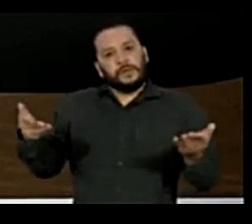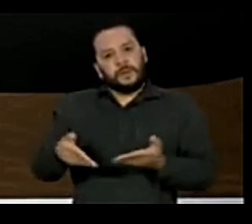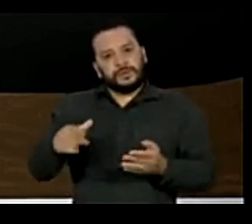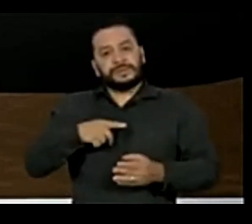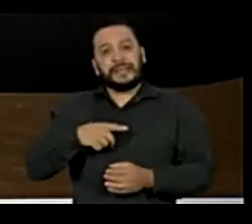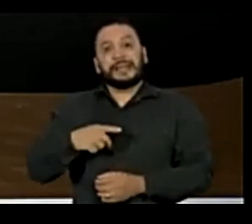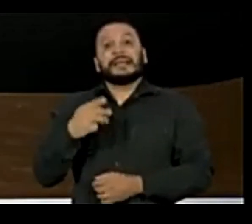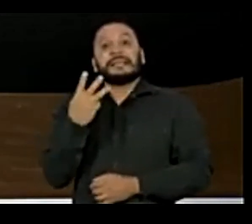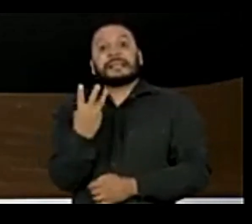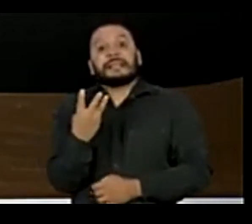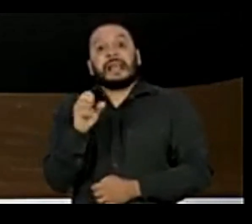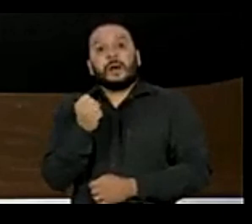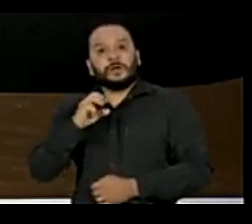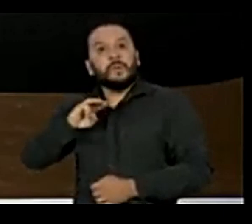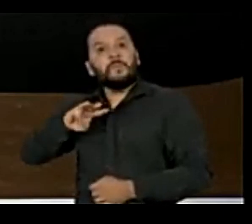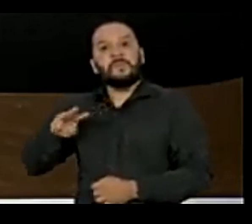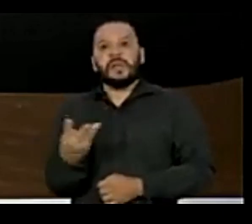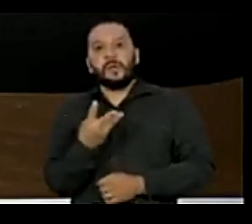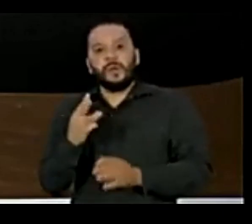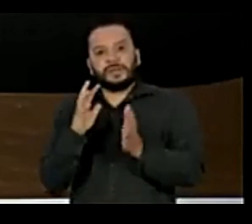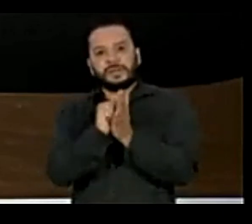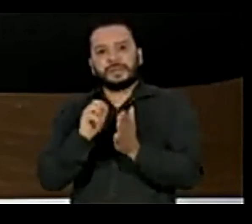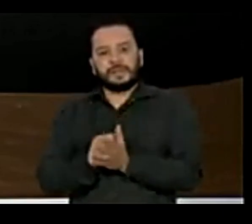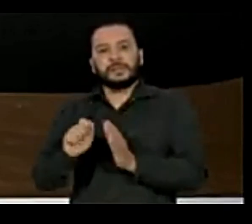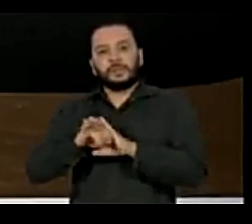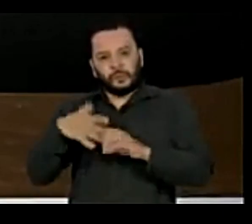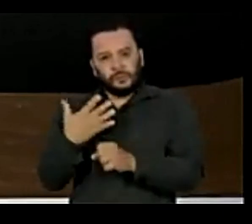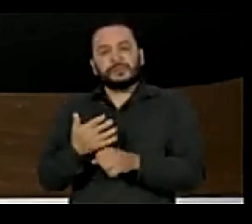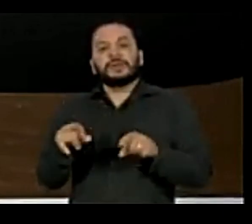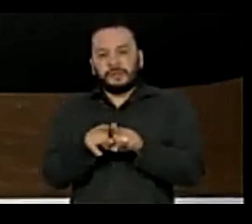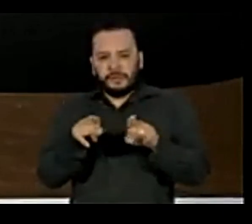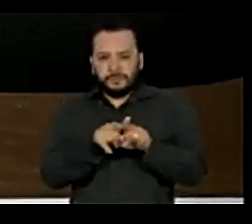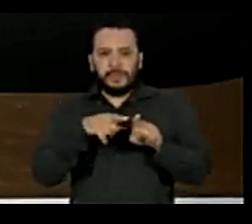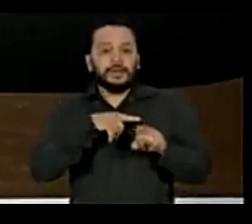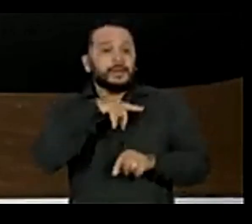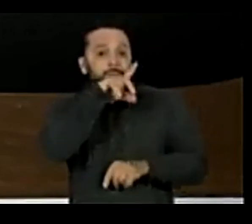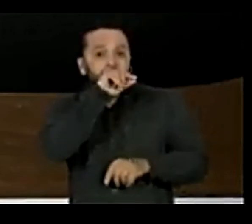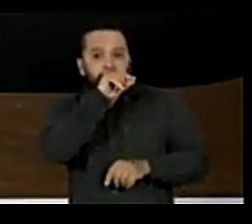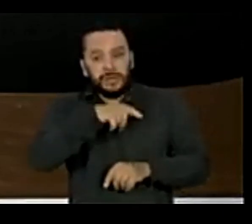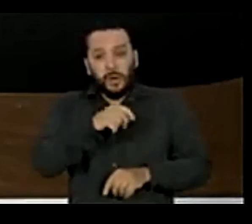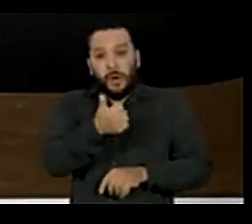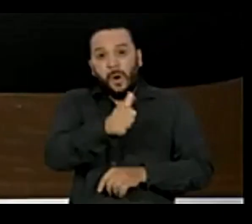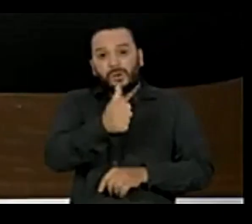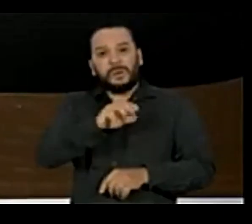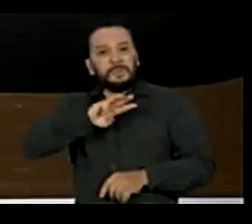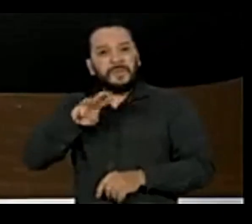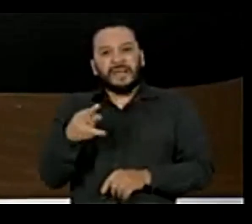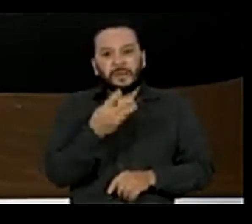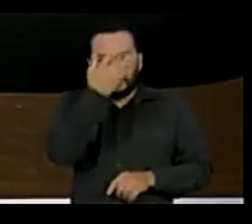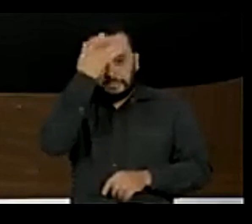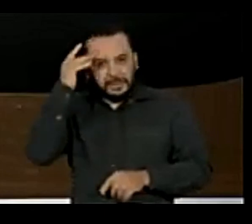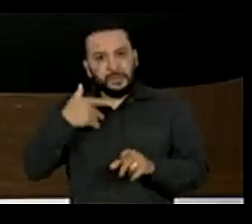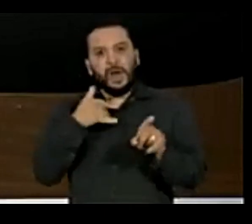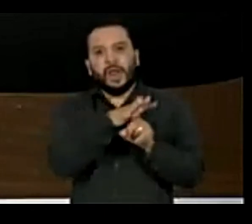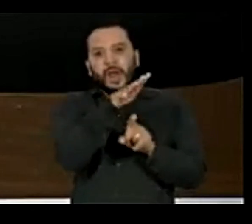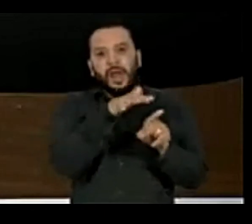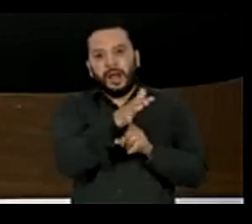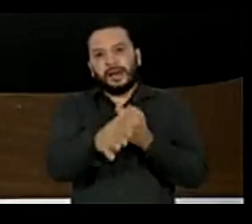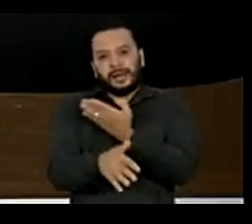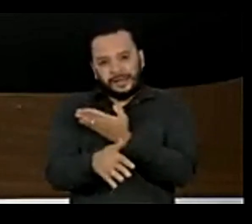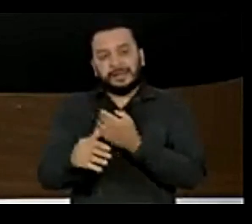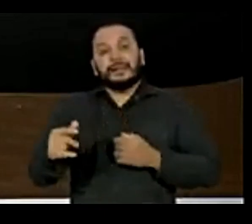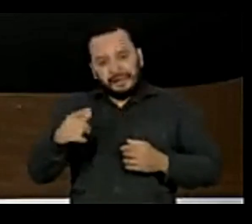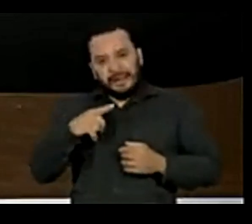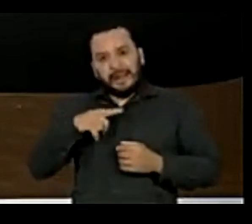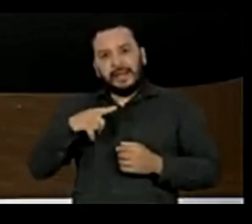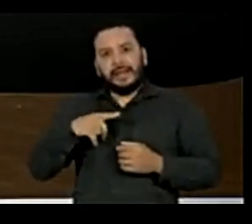38 milhões de inscritos e de um perfil no Twitter com mais de 11 milhões de seguidores, ele alcança mais pessoas